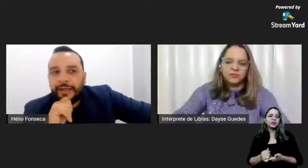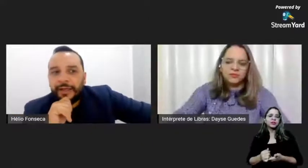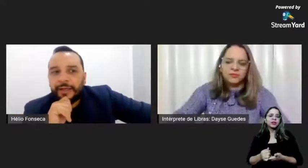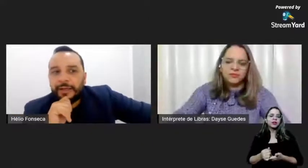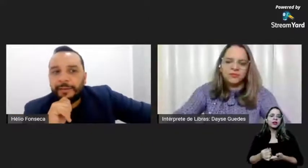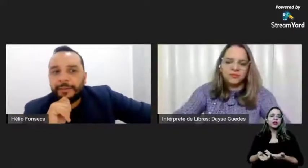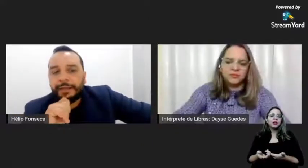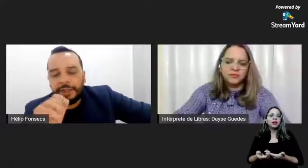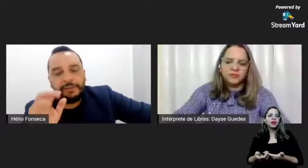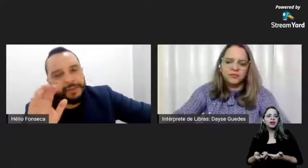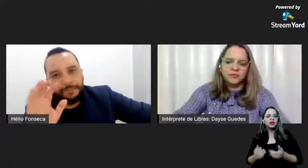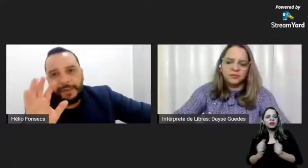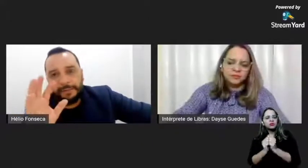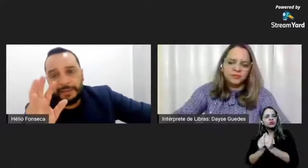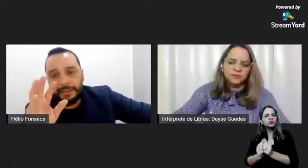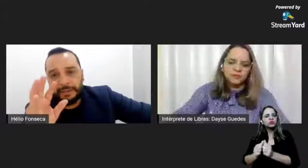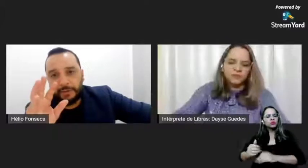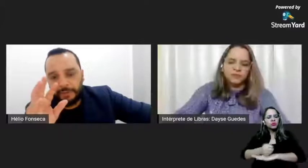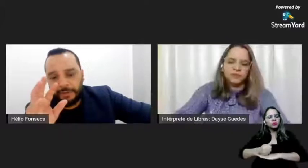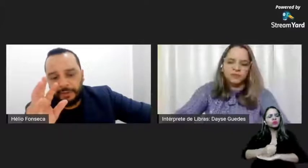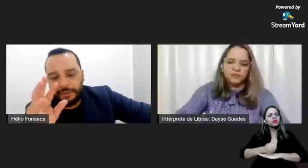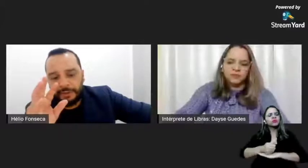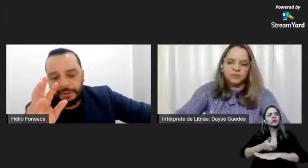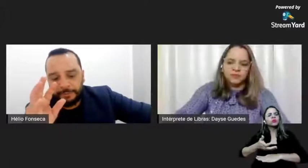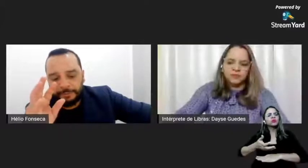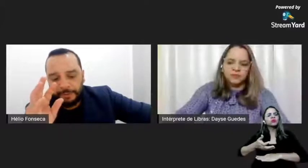né? Partindo desse